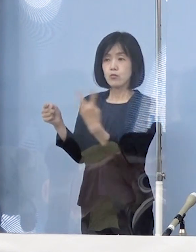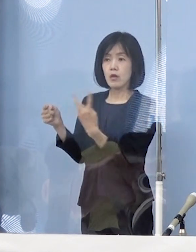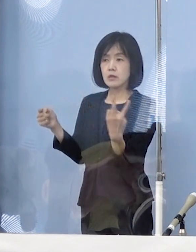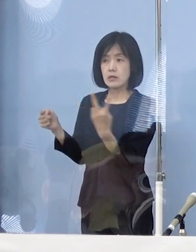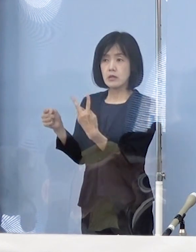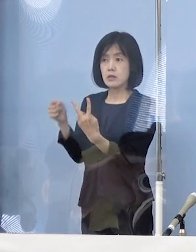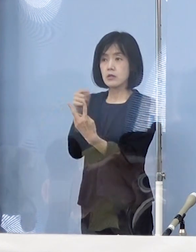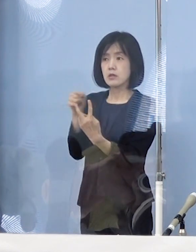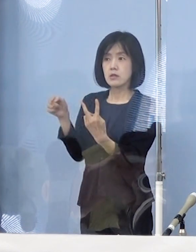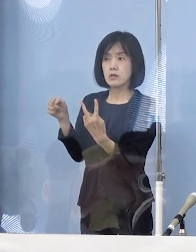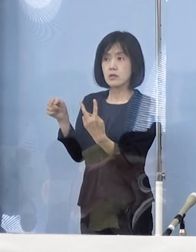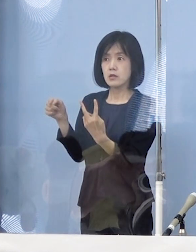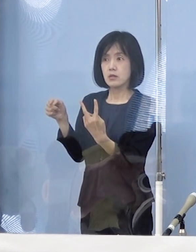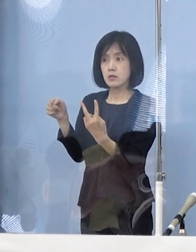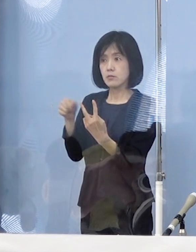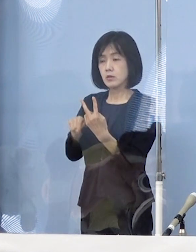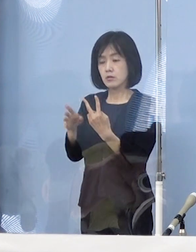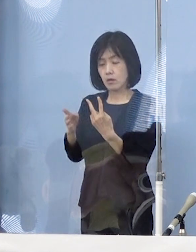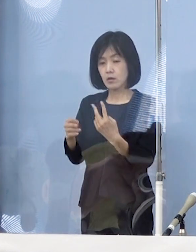今。